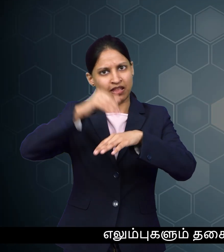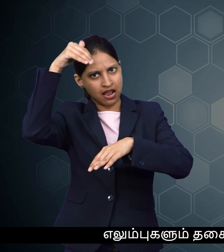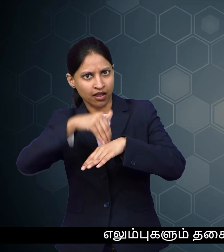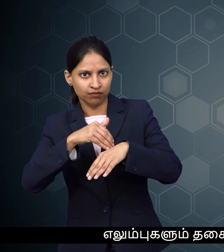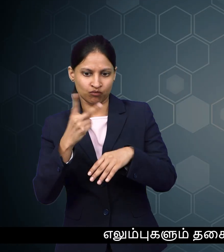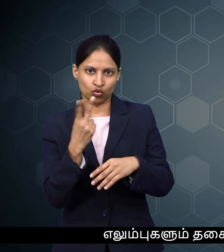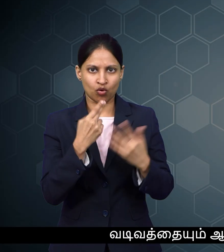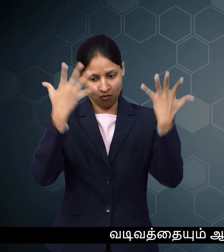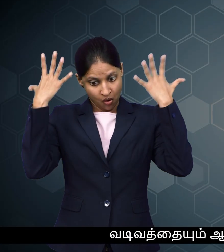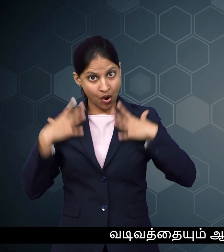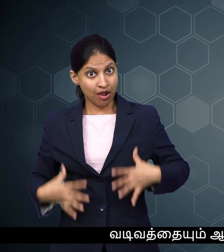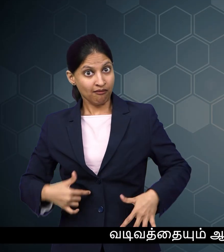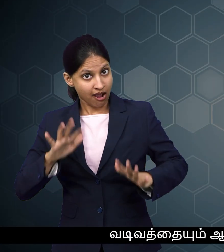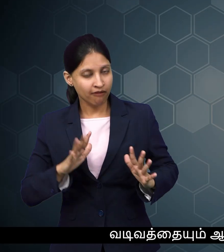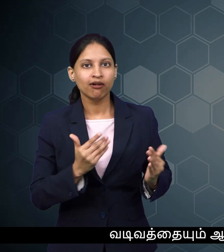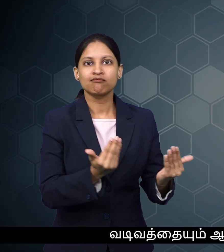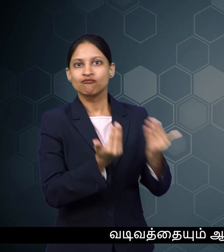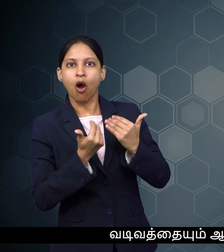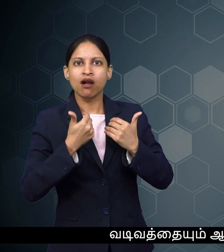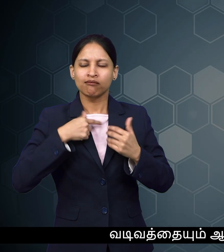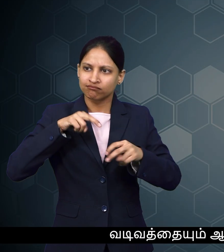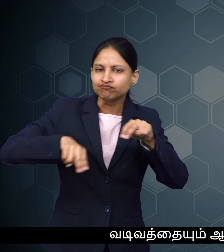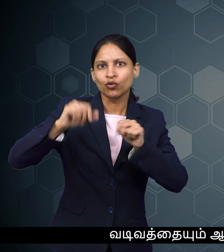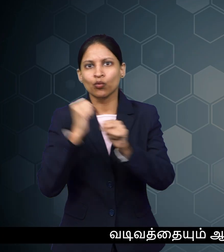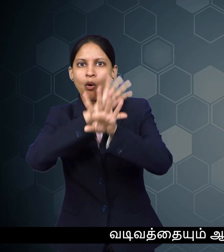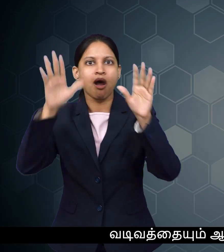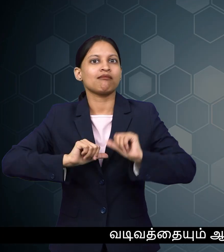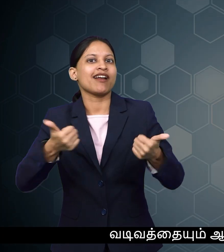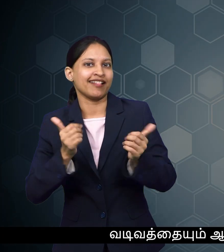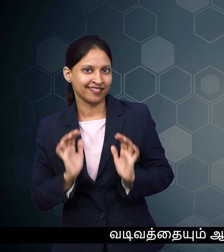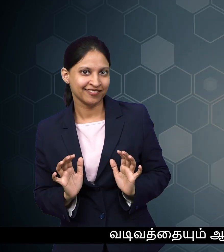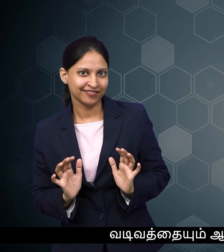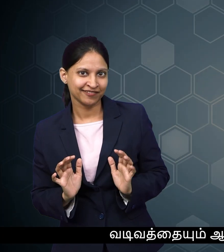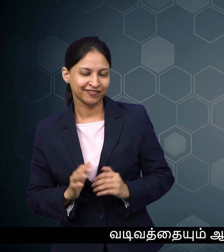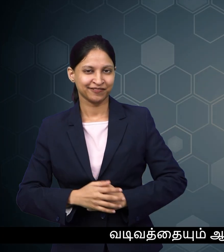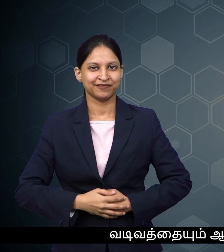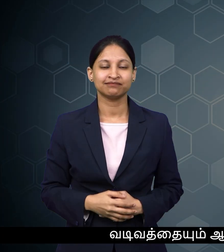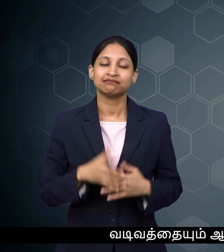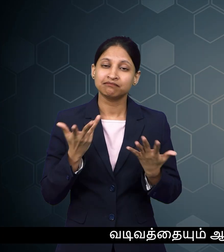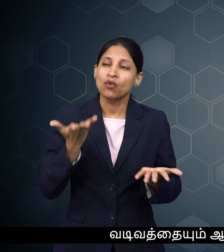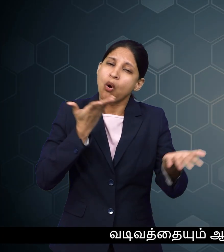எலும்புகளும் தசைகளும் சேர்ந்து உடலுக்கு வடிவத்தையும் ஆதரவையும் தருகின்றன.